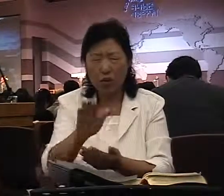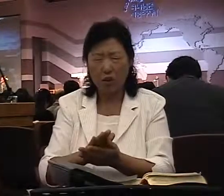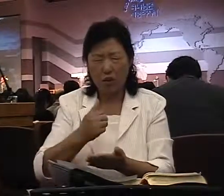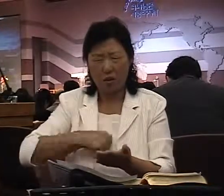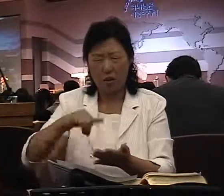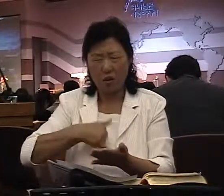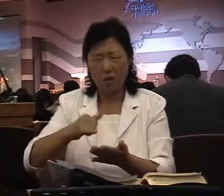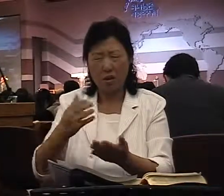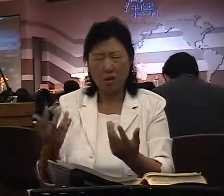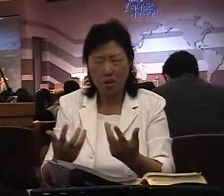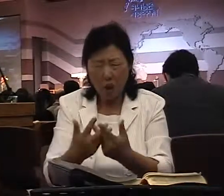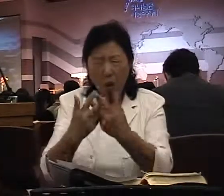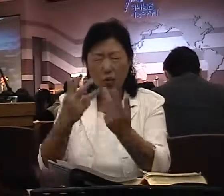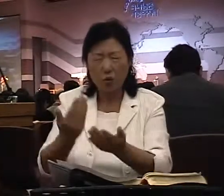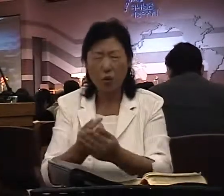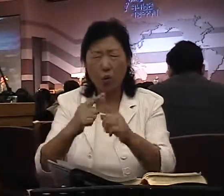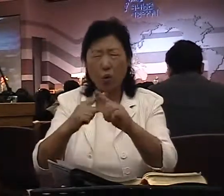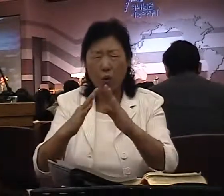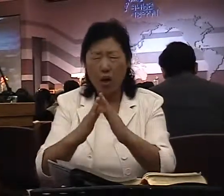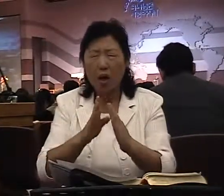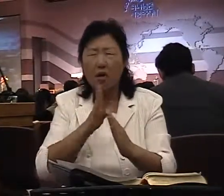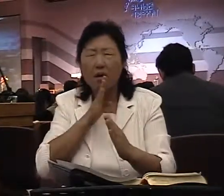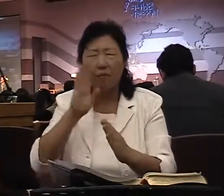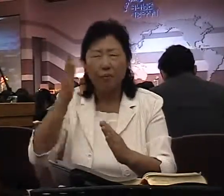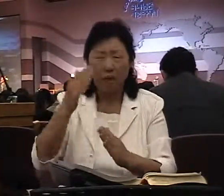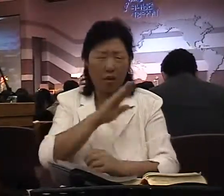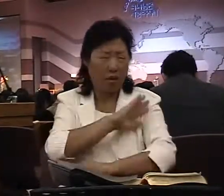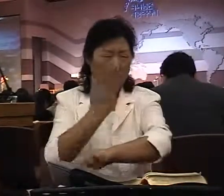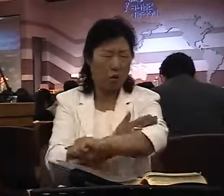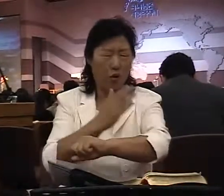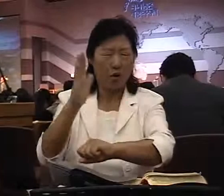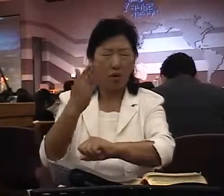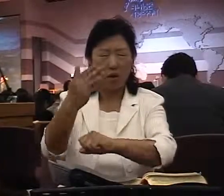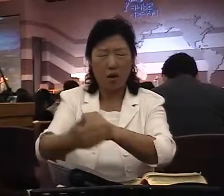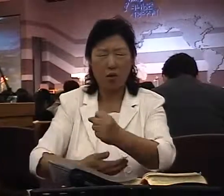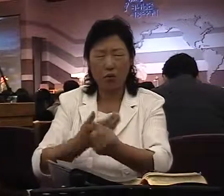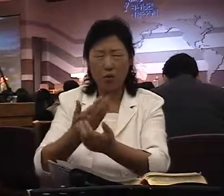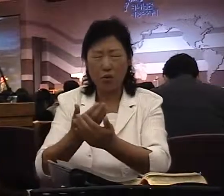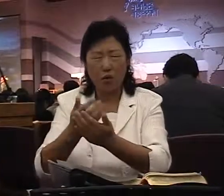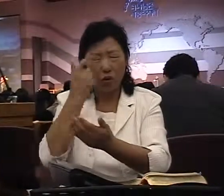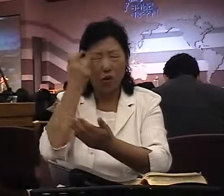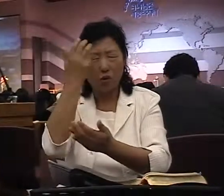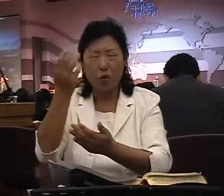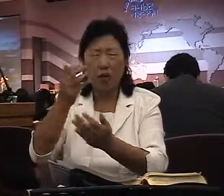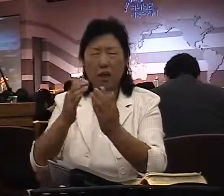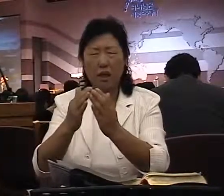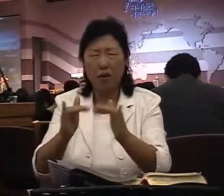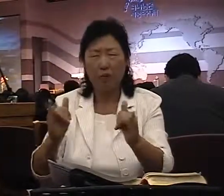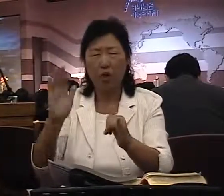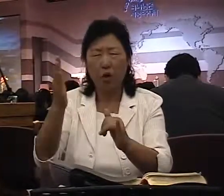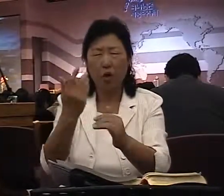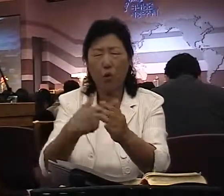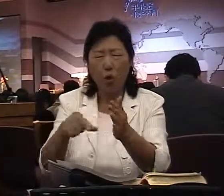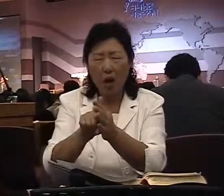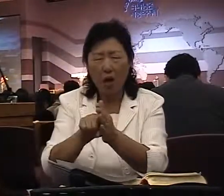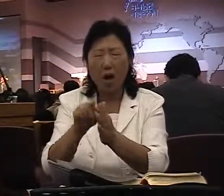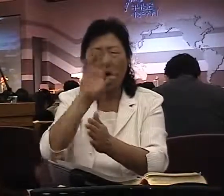우리 교회의 참된 능력이 되어주시옵소서. 성령의 사람들이 되기 위하여 훈련을 통해